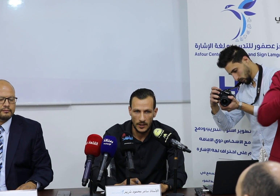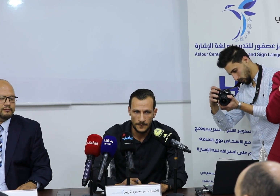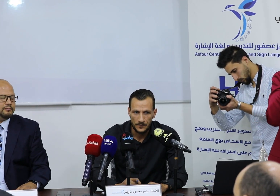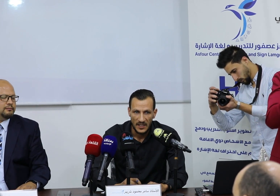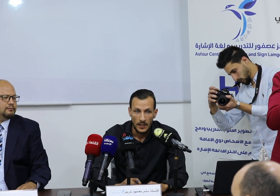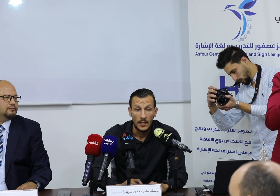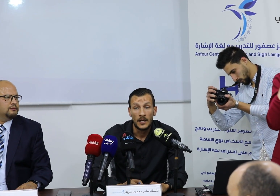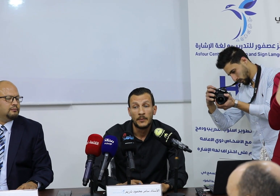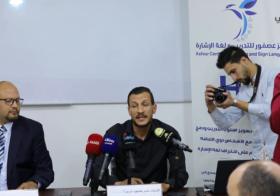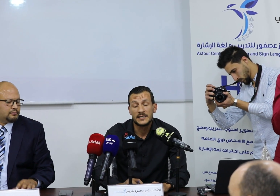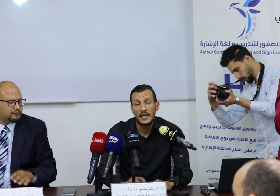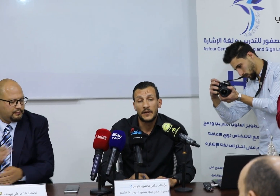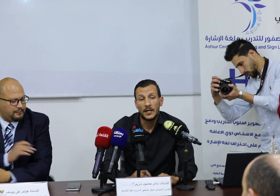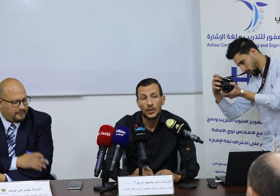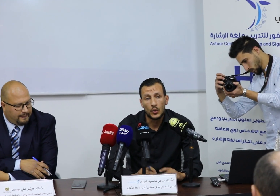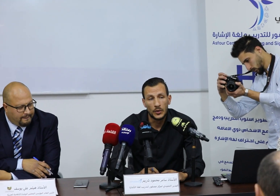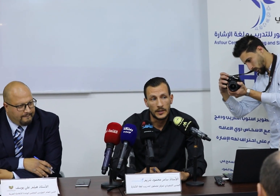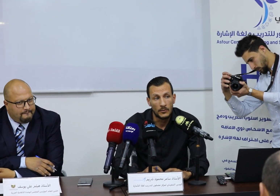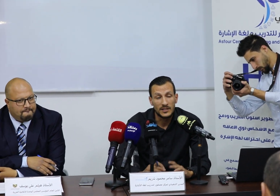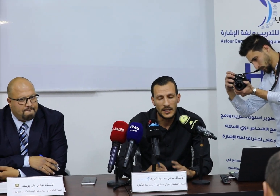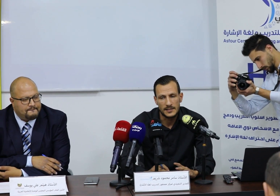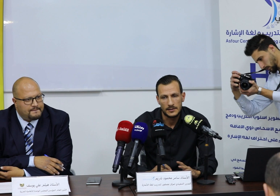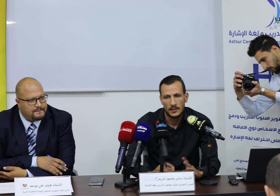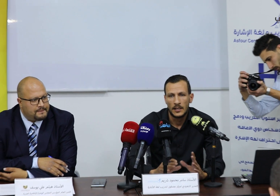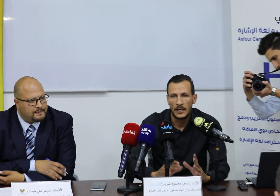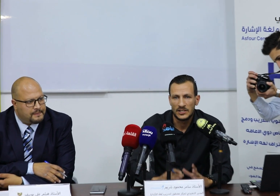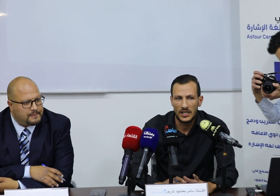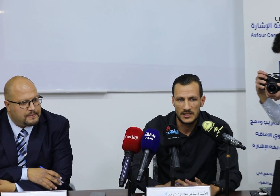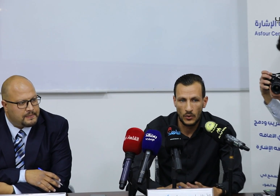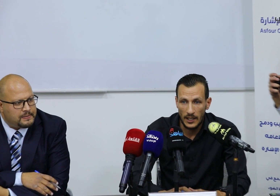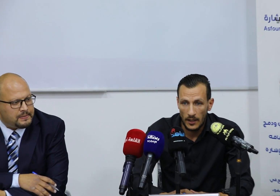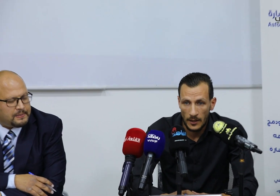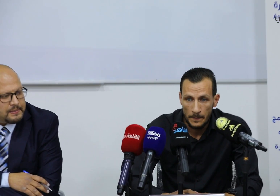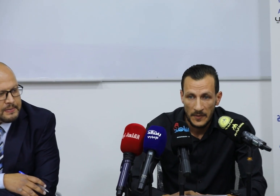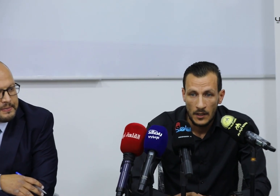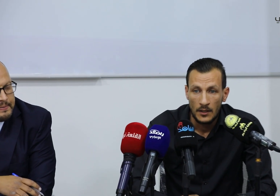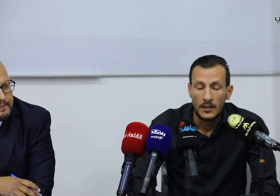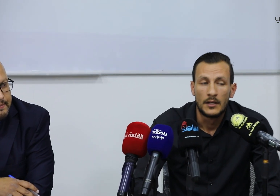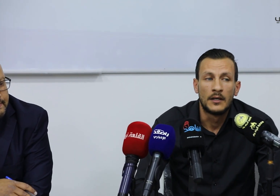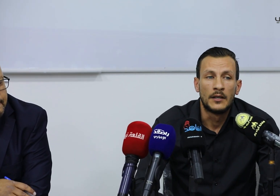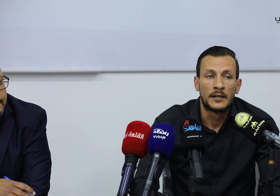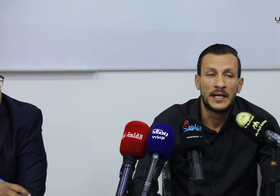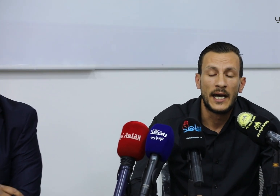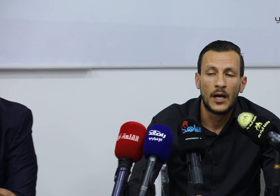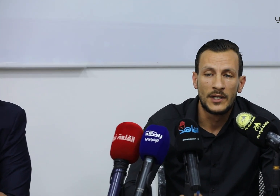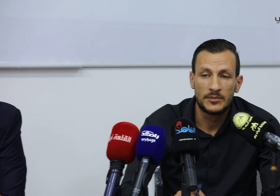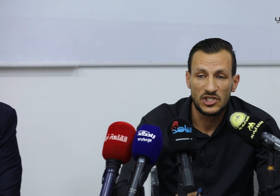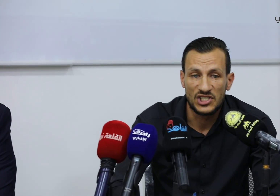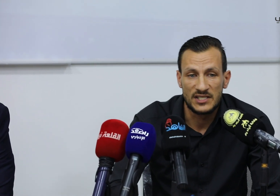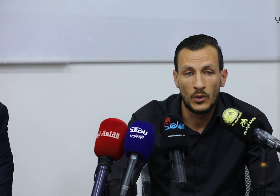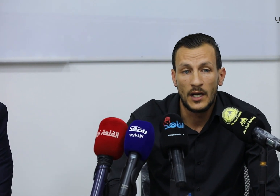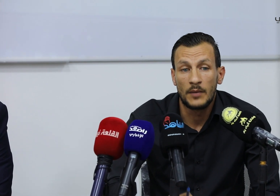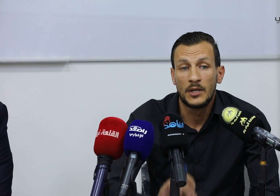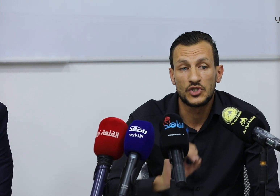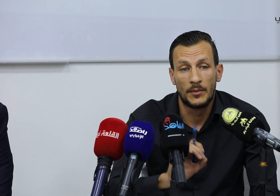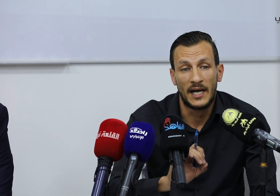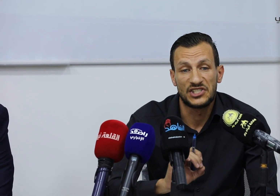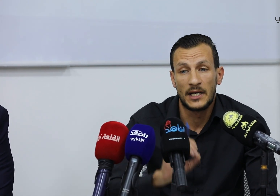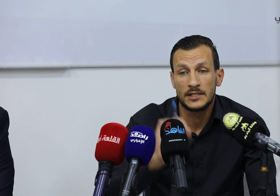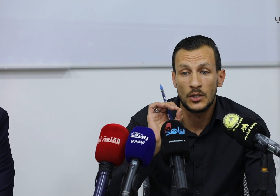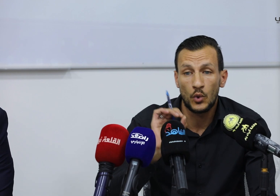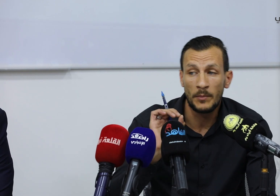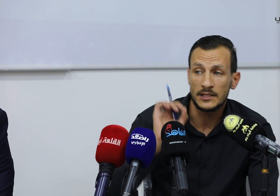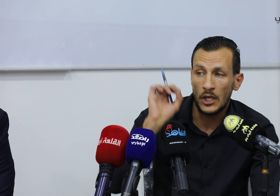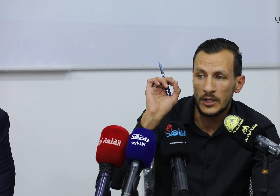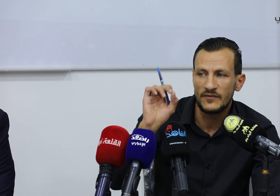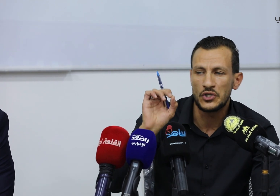لغه الاشاره. المركز هذا راح يكون مختص للاشخاص ذوي الاعاقه، راح نحاول ندمج الاشخاص ذوي الاعاقه بالمجتمع